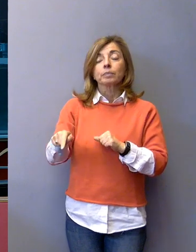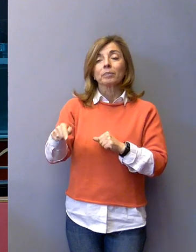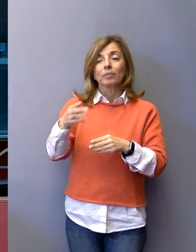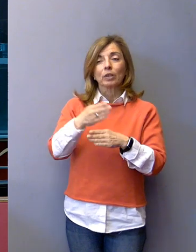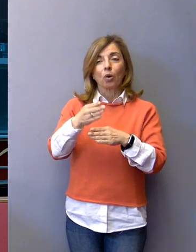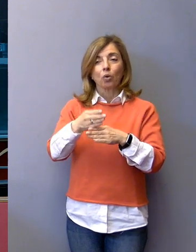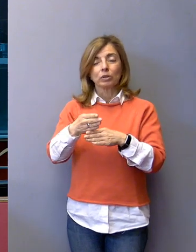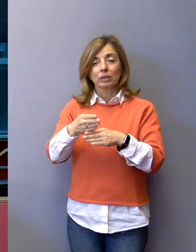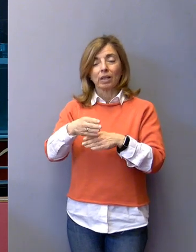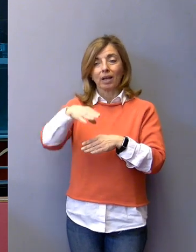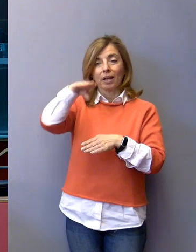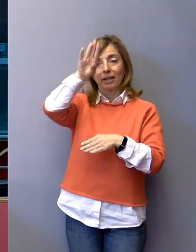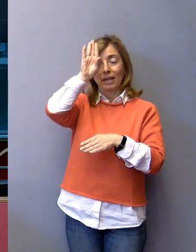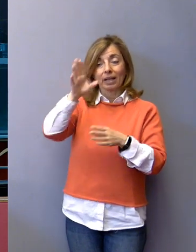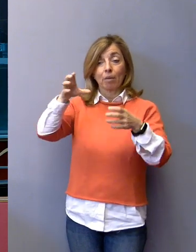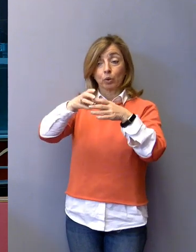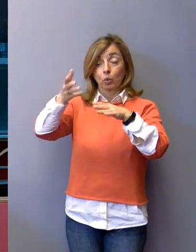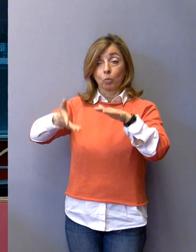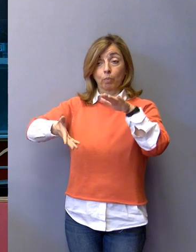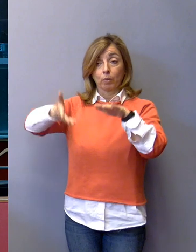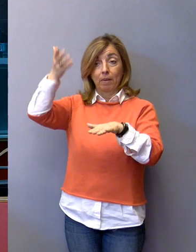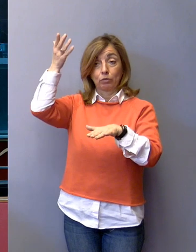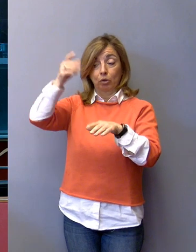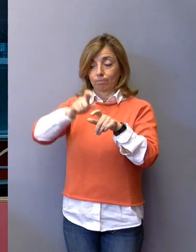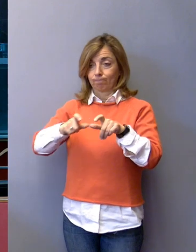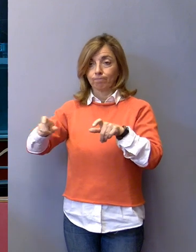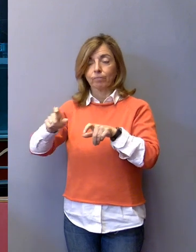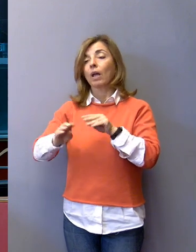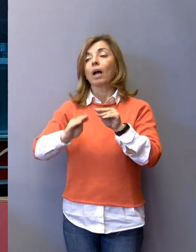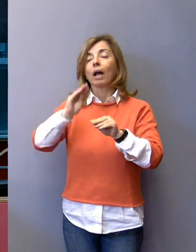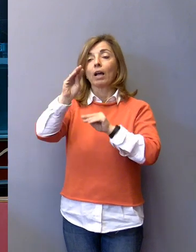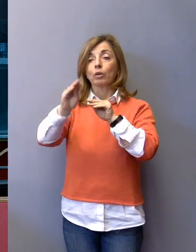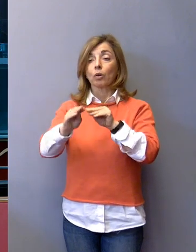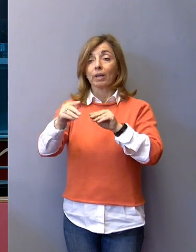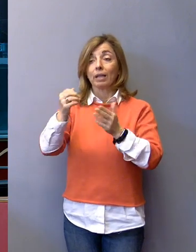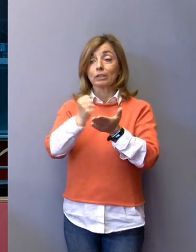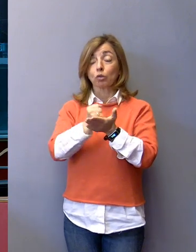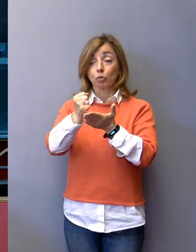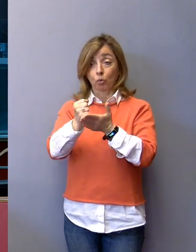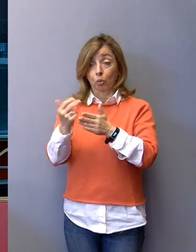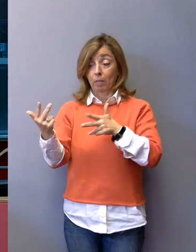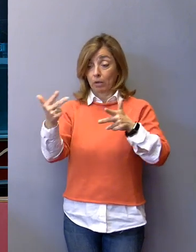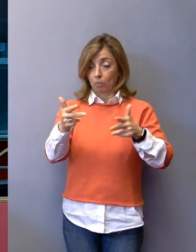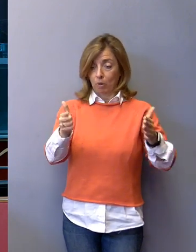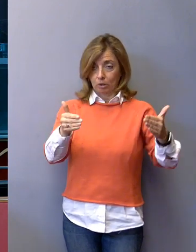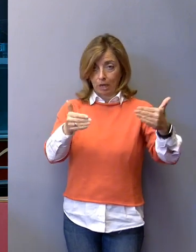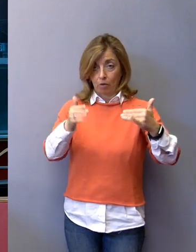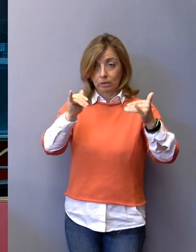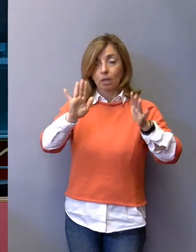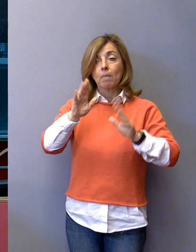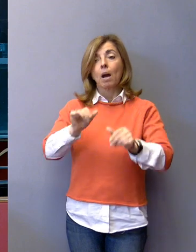capigruppo della maggioranza hanno chiesto per portare in aula il documento una modifica della